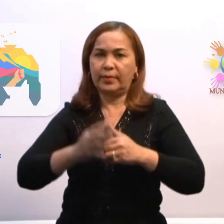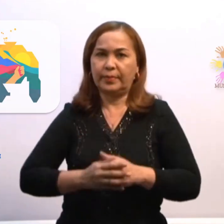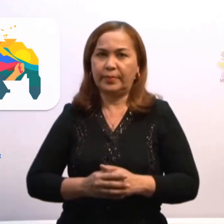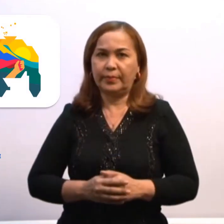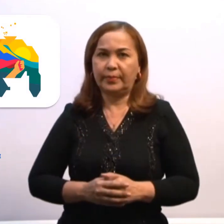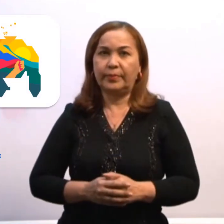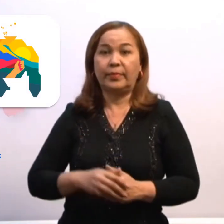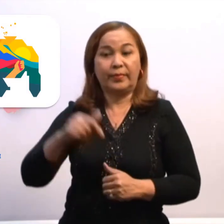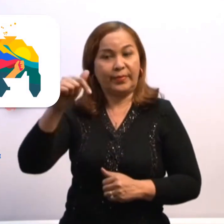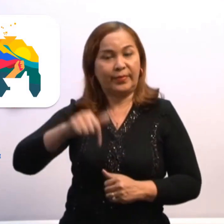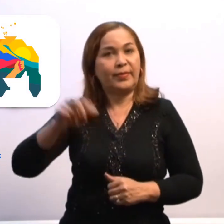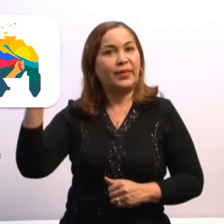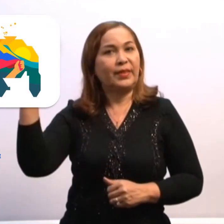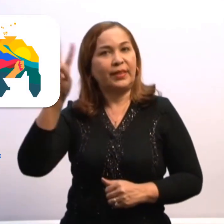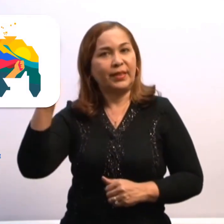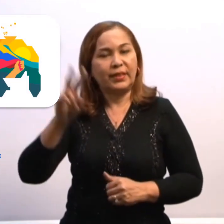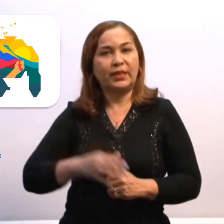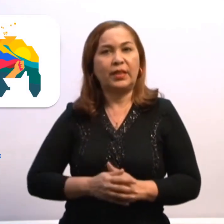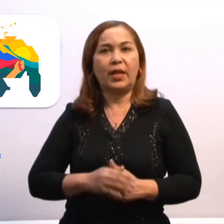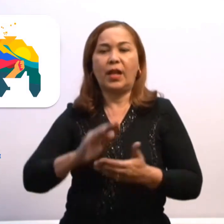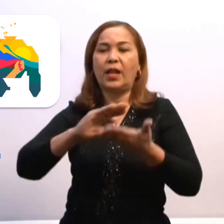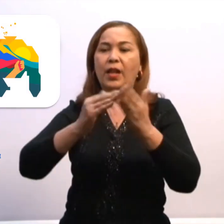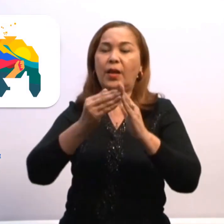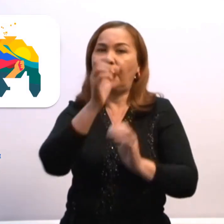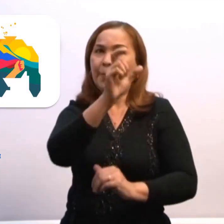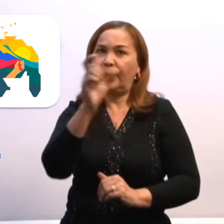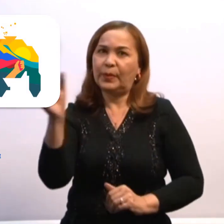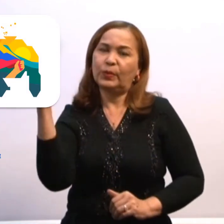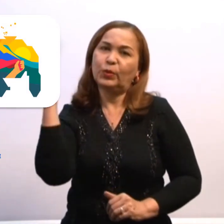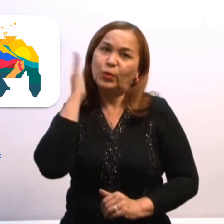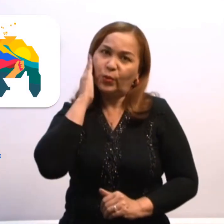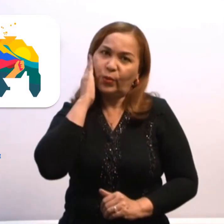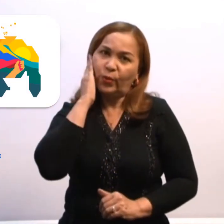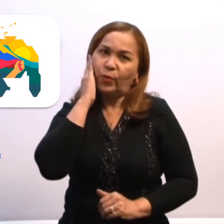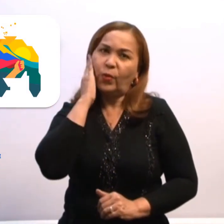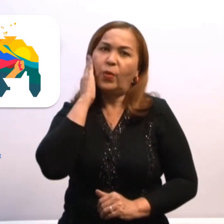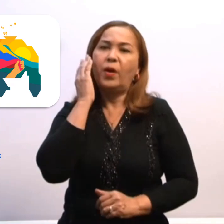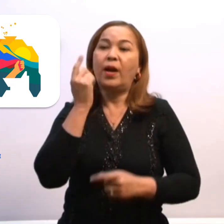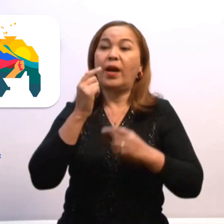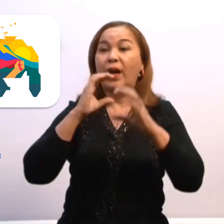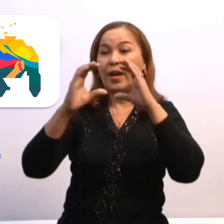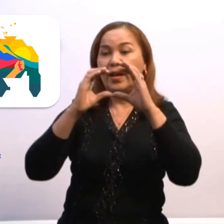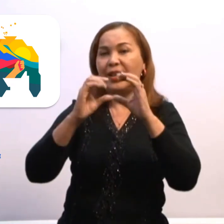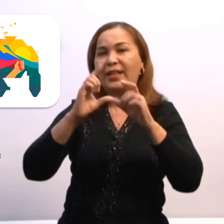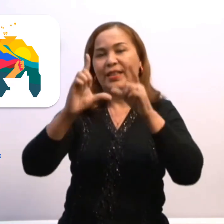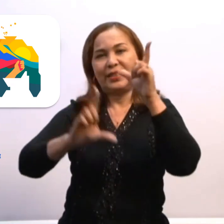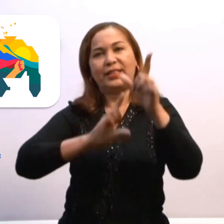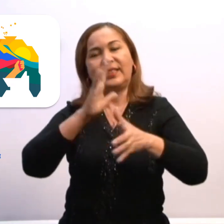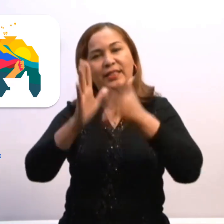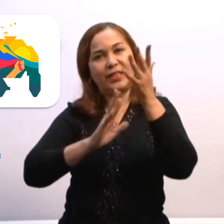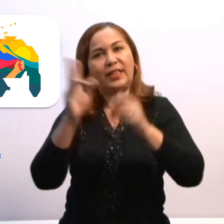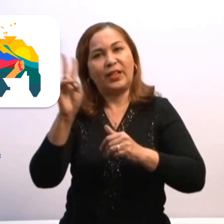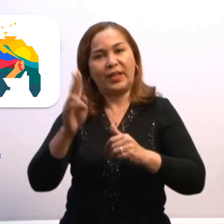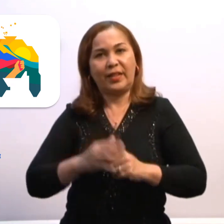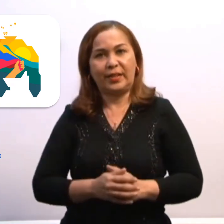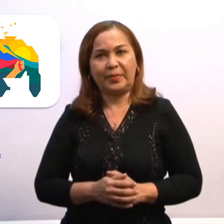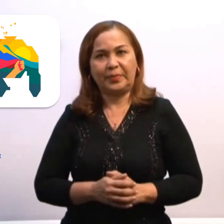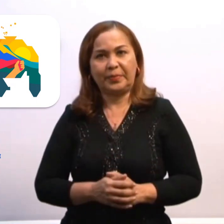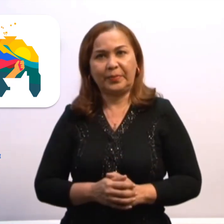En Venezuela, la comunidad de personas sordas se expresan en lengua de señas venezolana. En